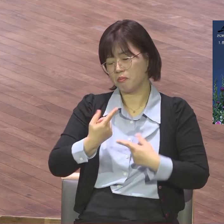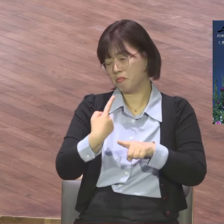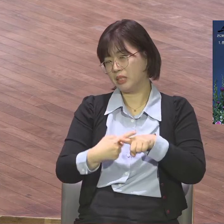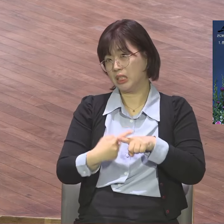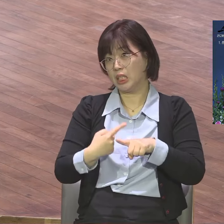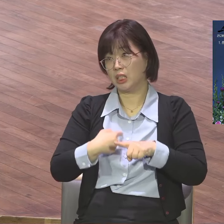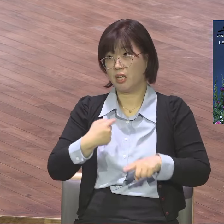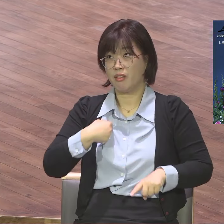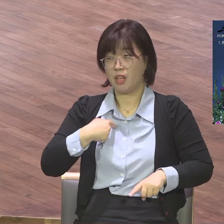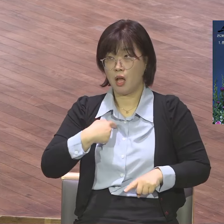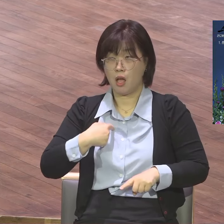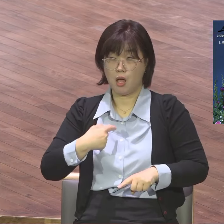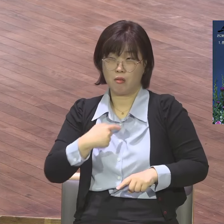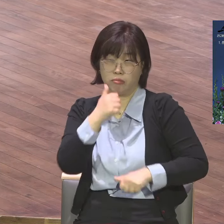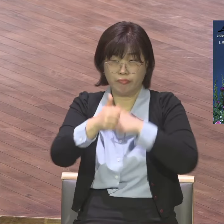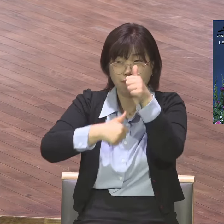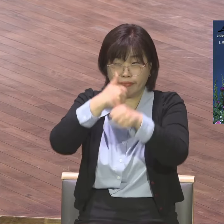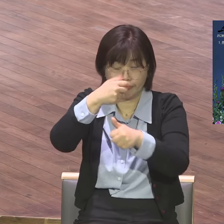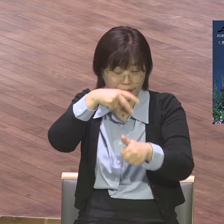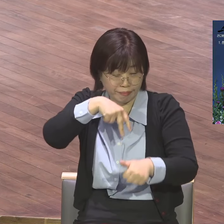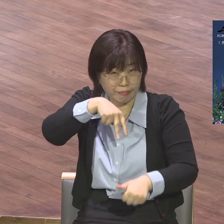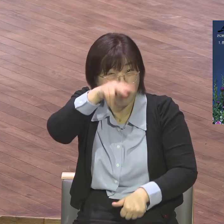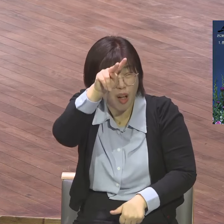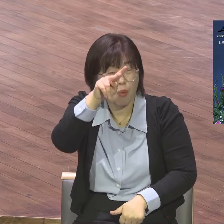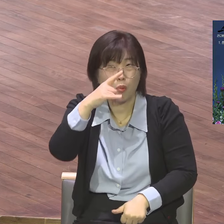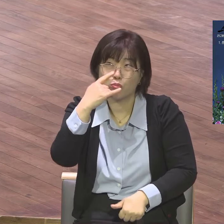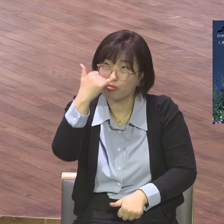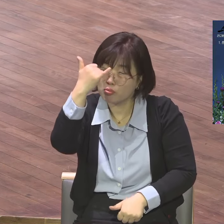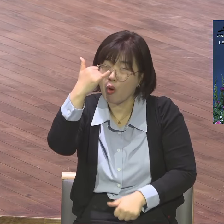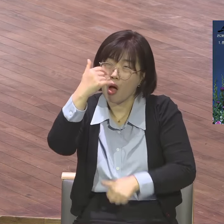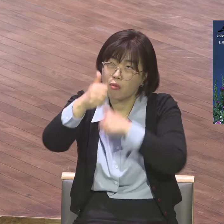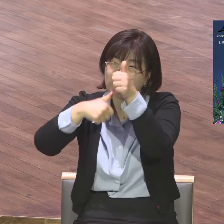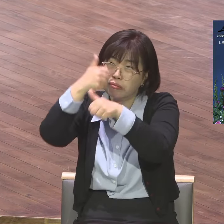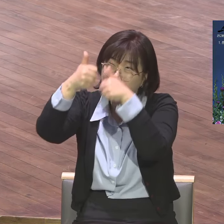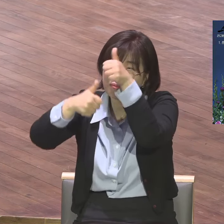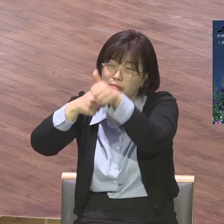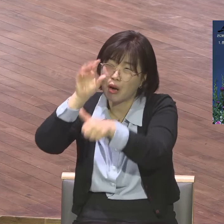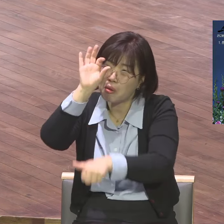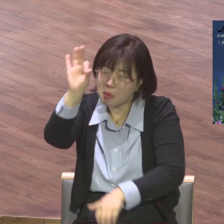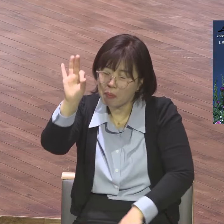새로운 각인 정말 중요합니다. 새로운 각인.